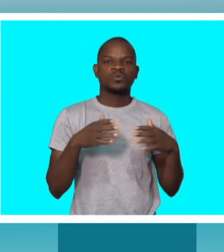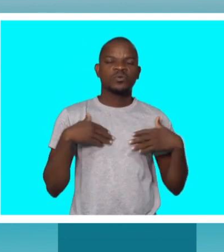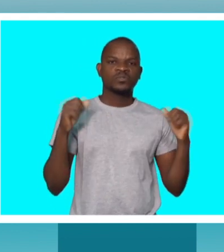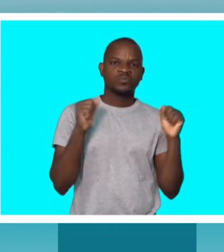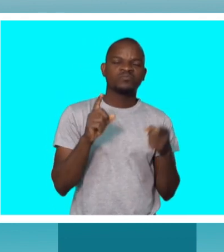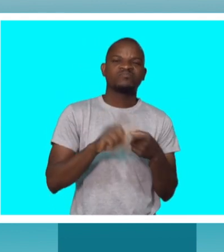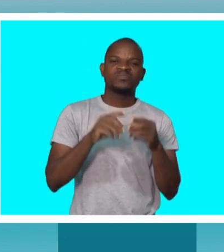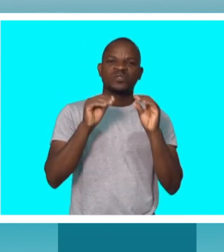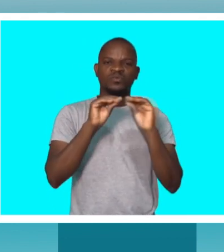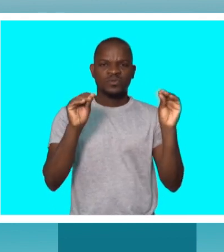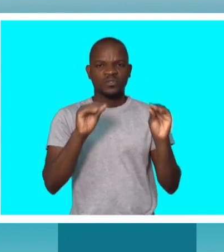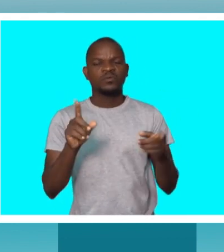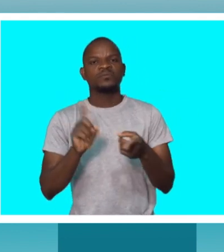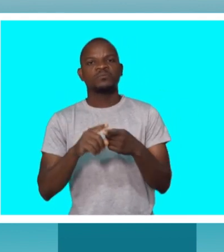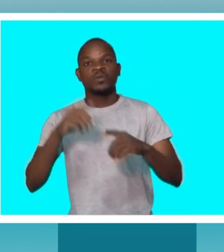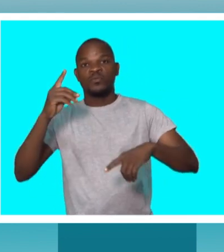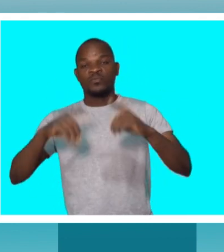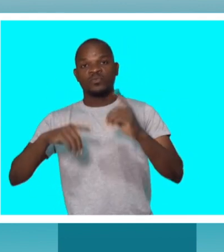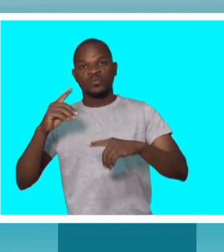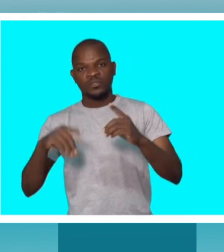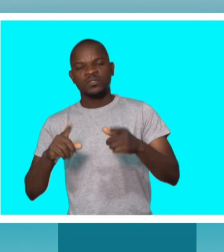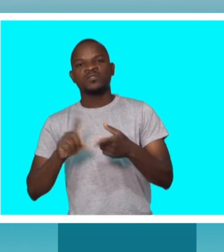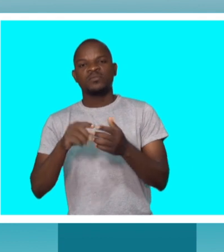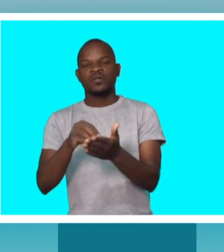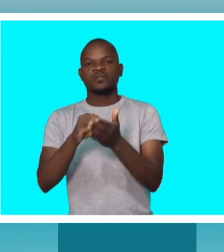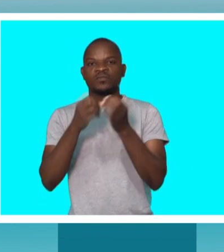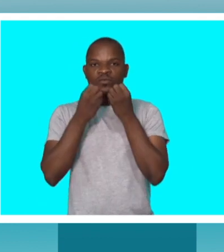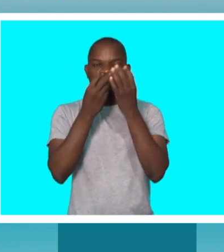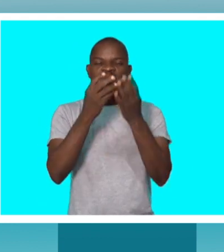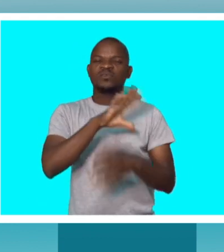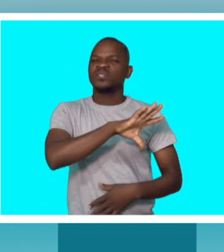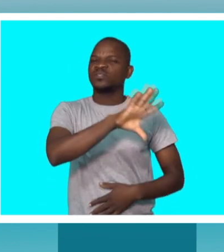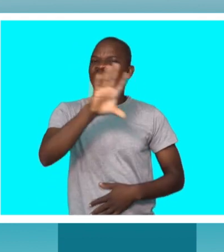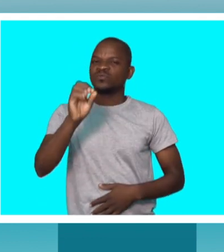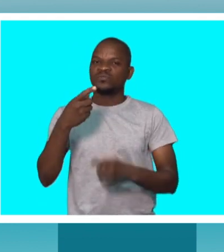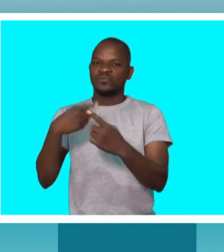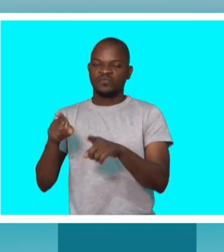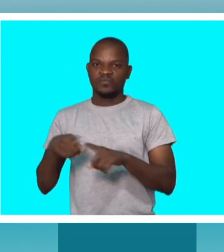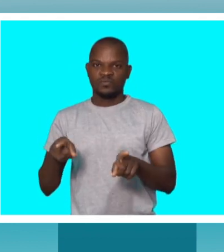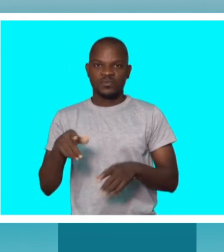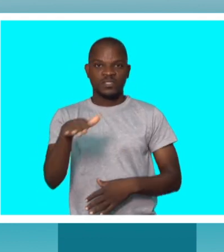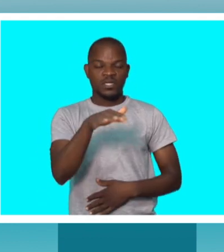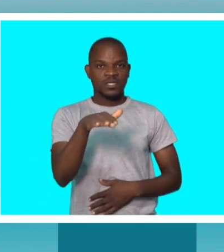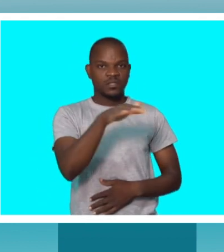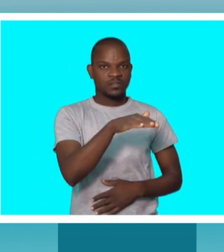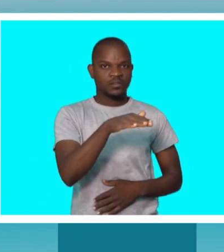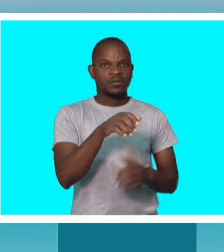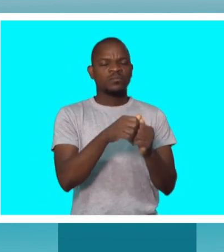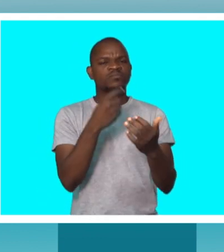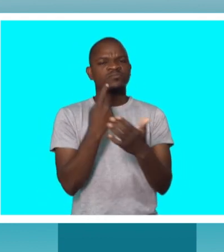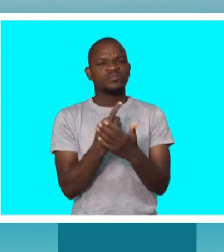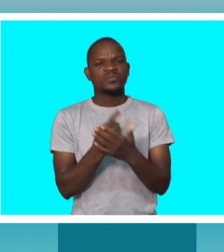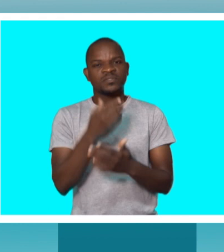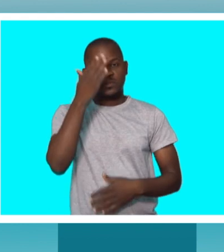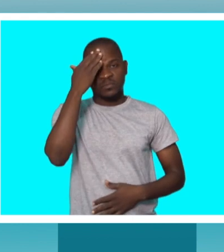Em muitos países, há responsabilidades específicas na saúde, na educação, políticas sociais, no acesso à